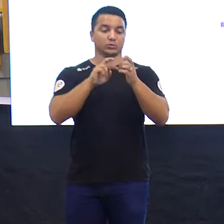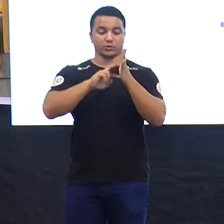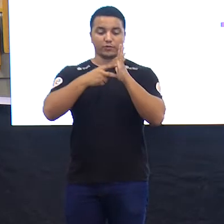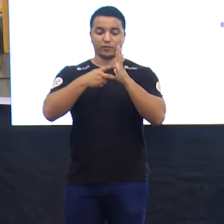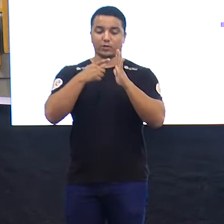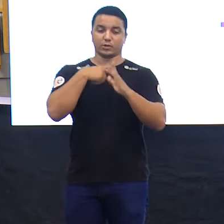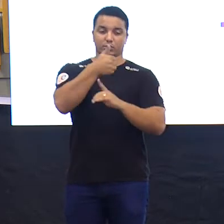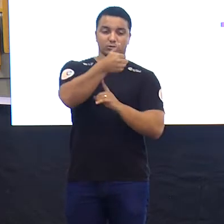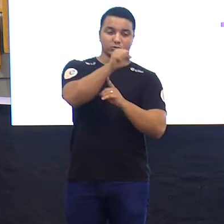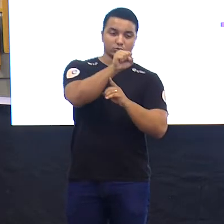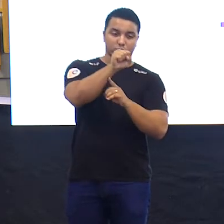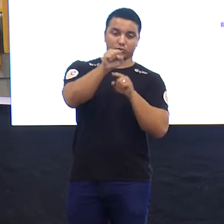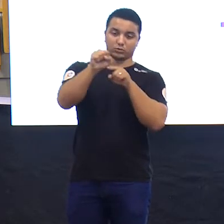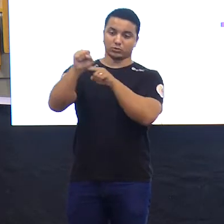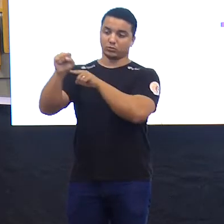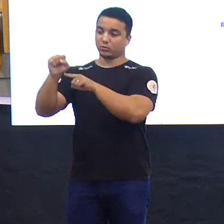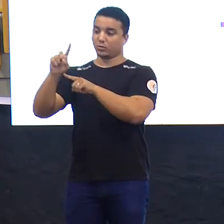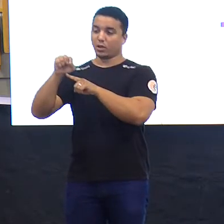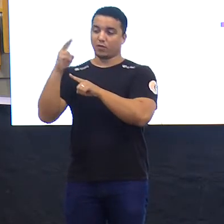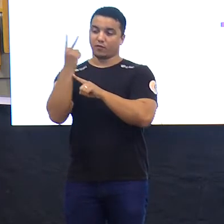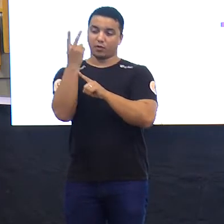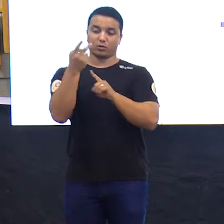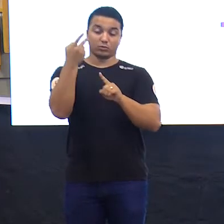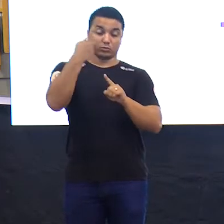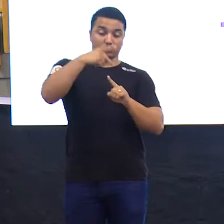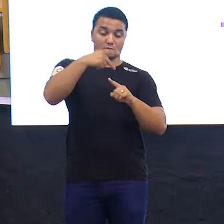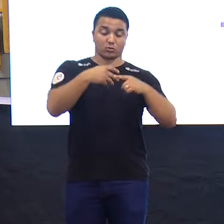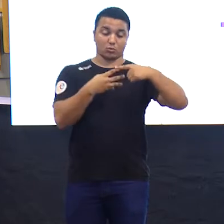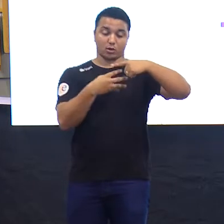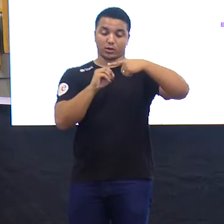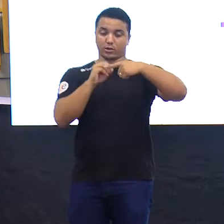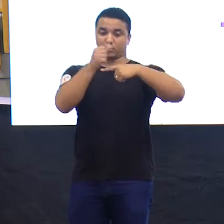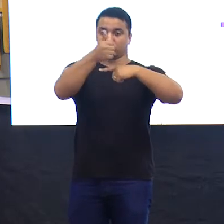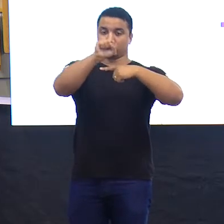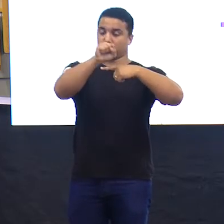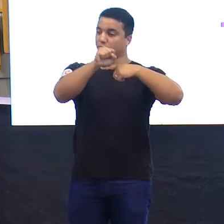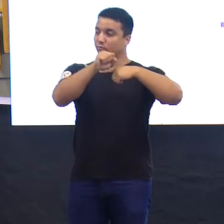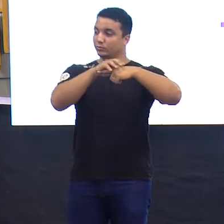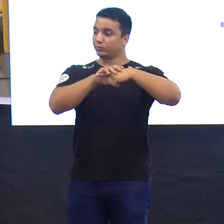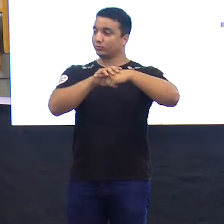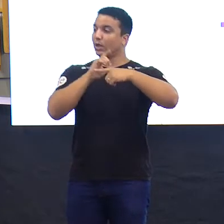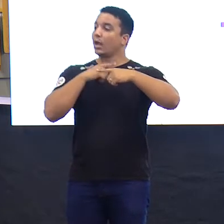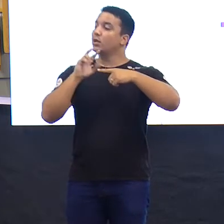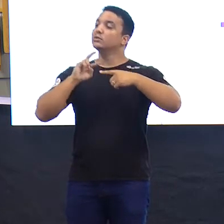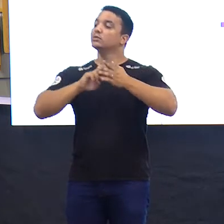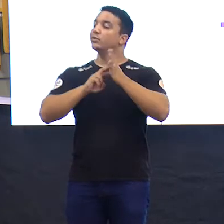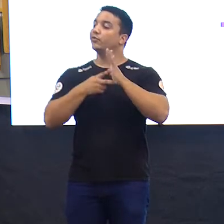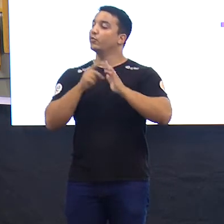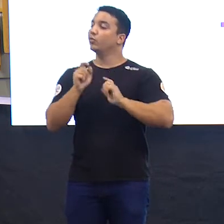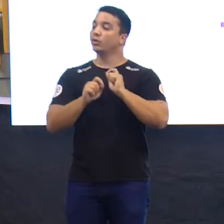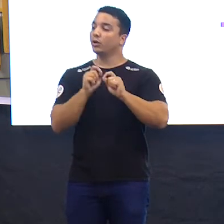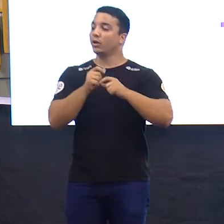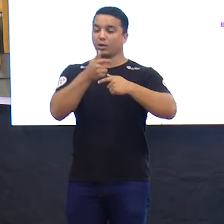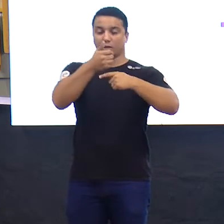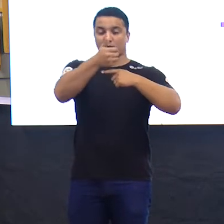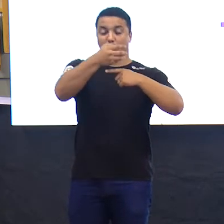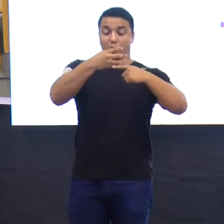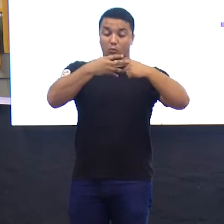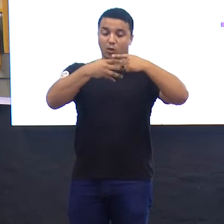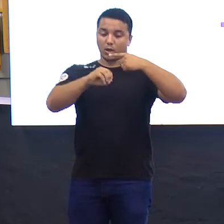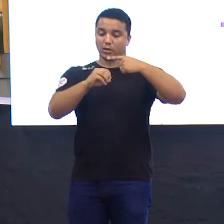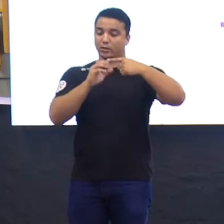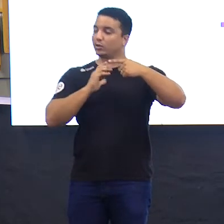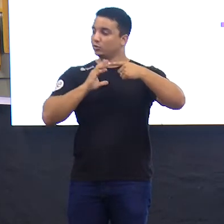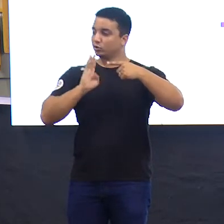que os 18 vale em cima de 40. Agora o que eu faço? 40, não já